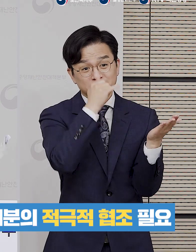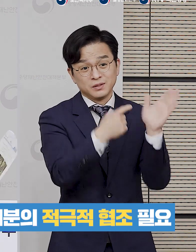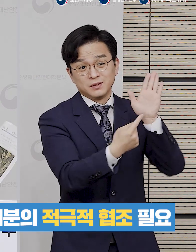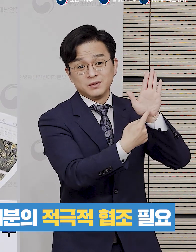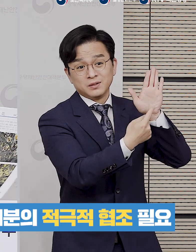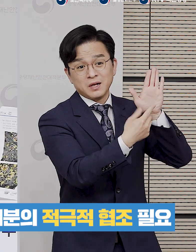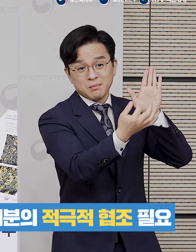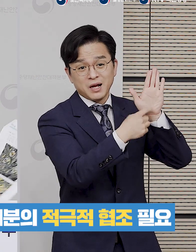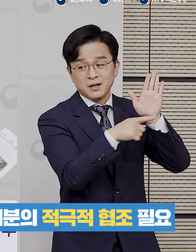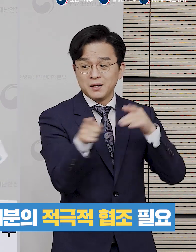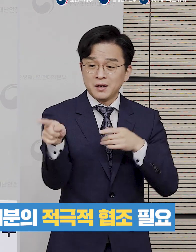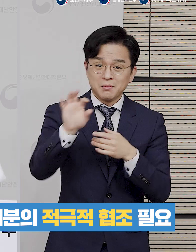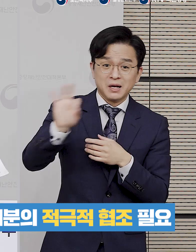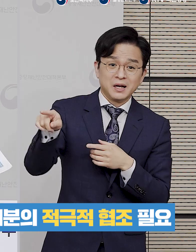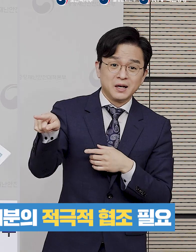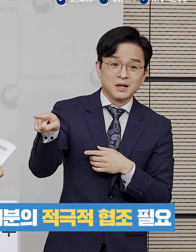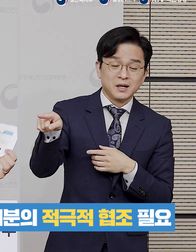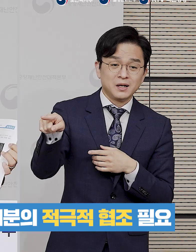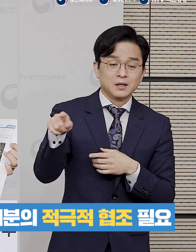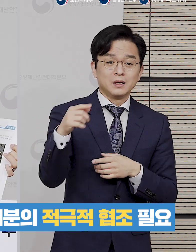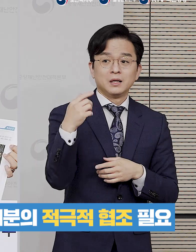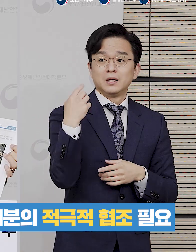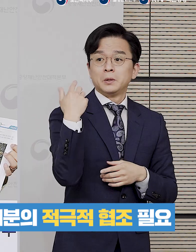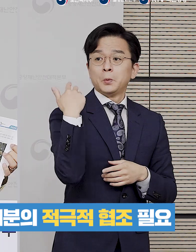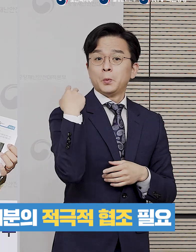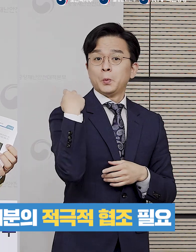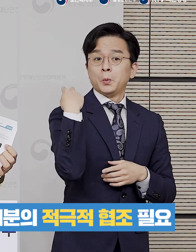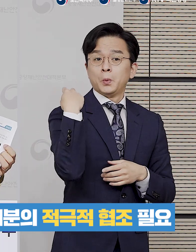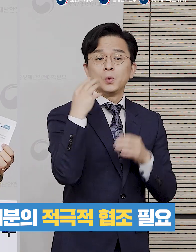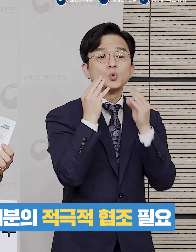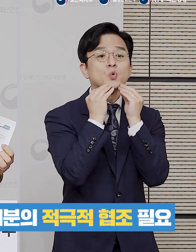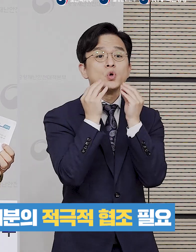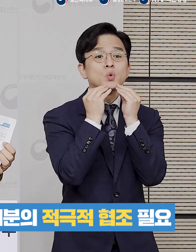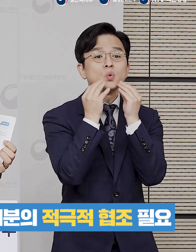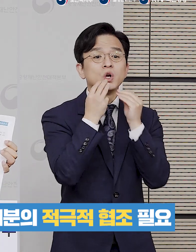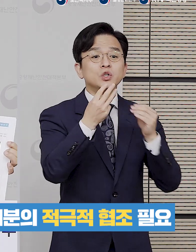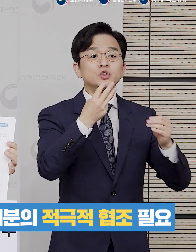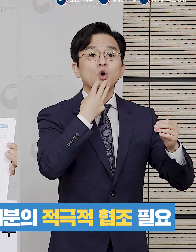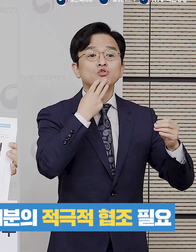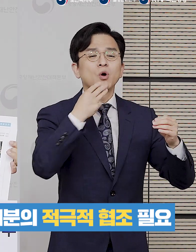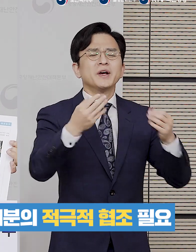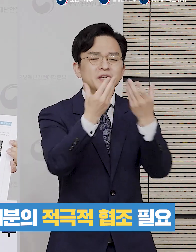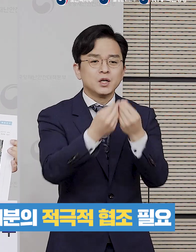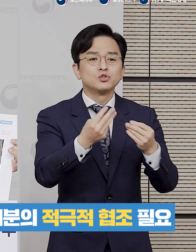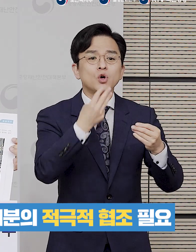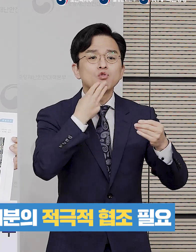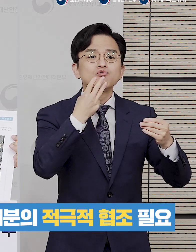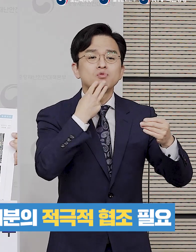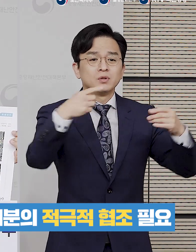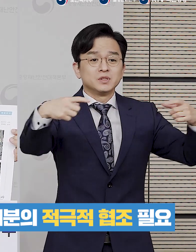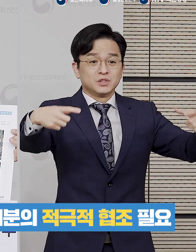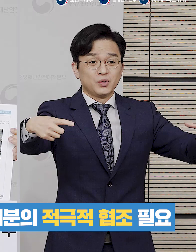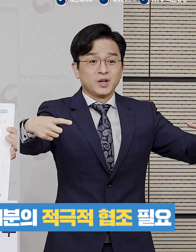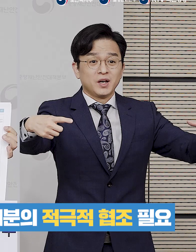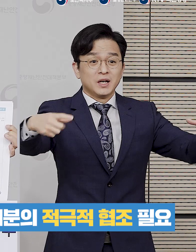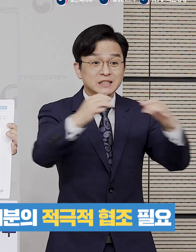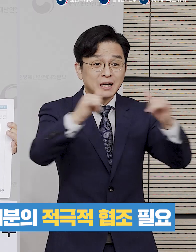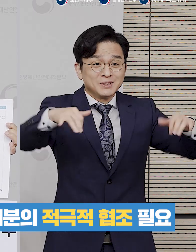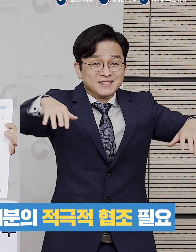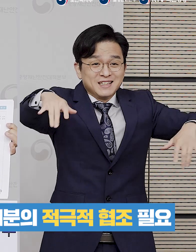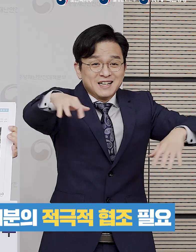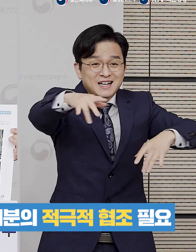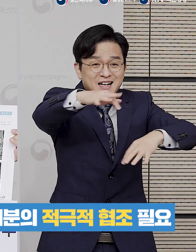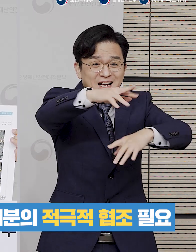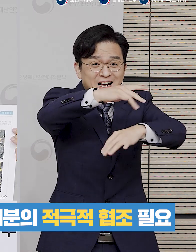이게 아마 저 카메라에는 잘 안 비칠 거라고 생각을 합니다만 저희가 지난 토요일 날 서울 지역에 얼마나